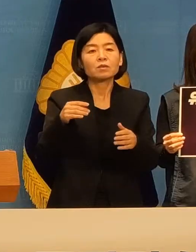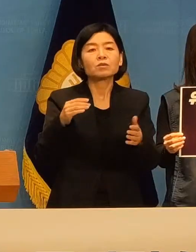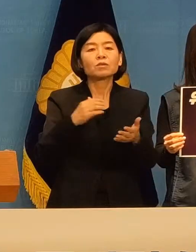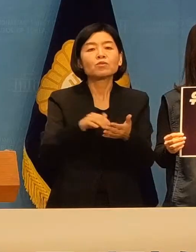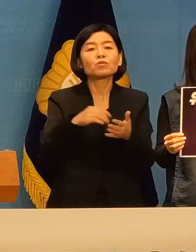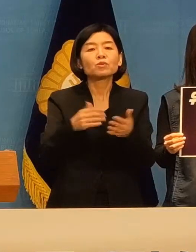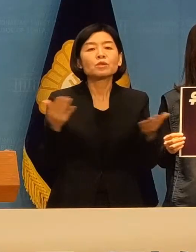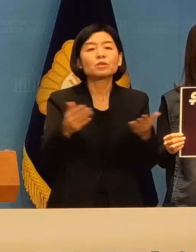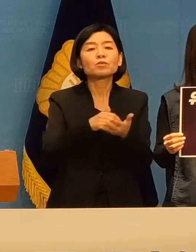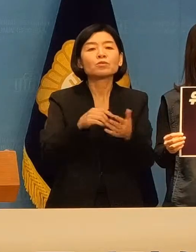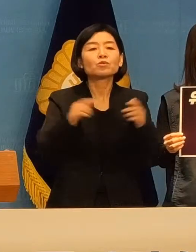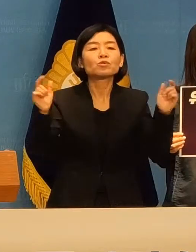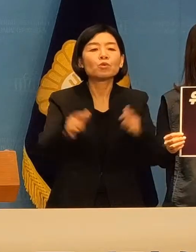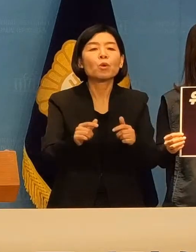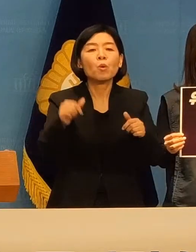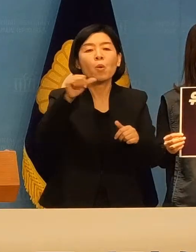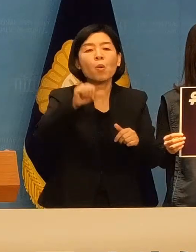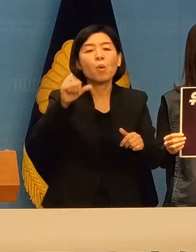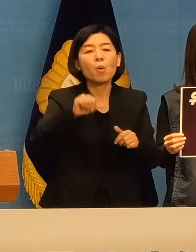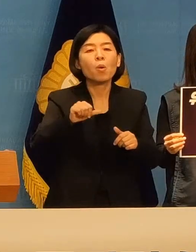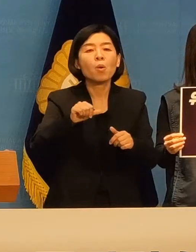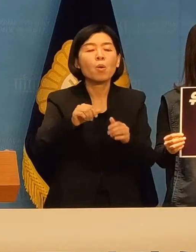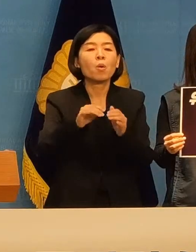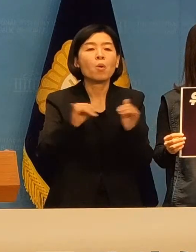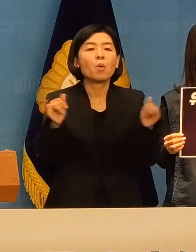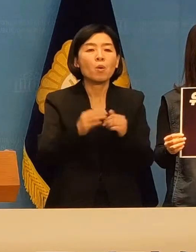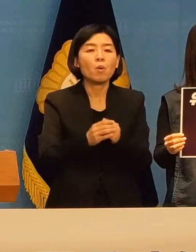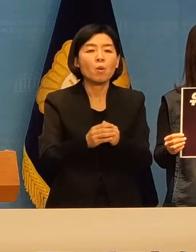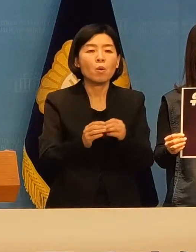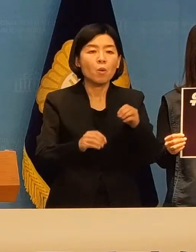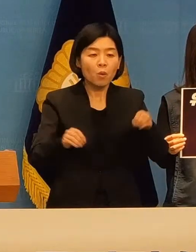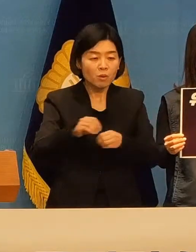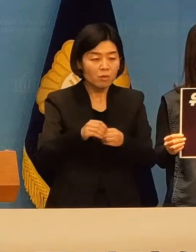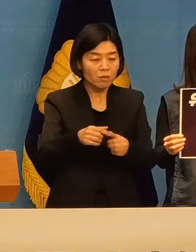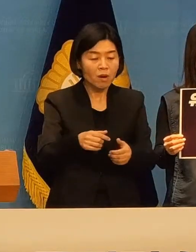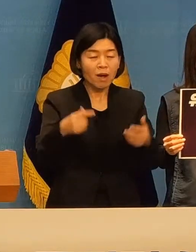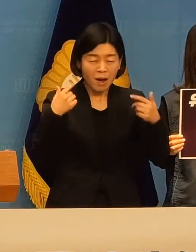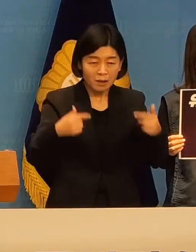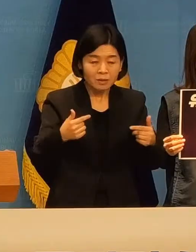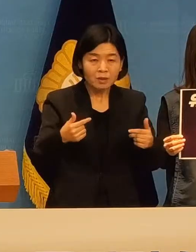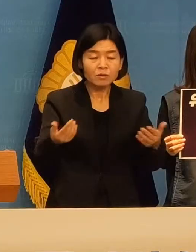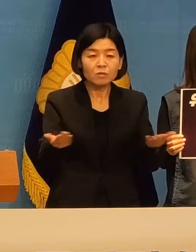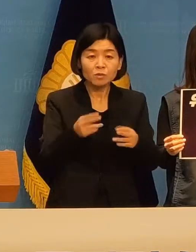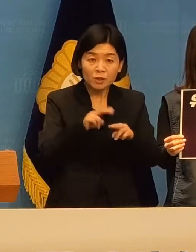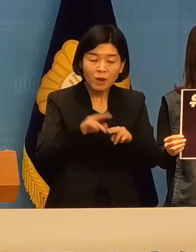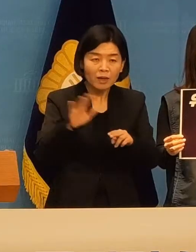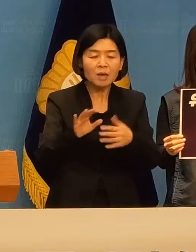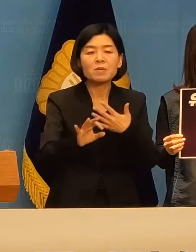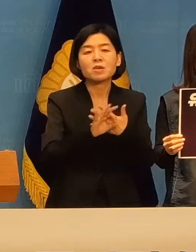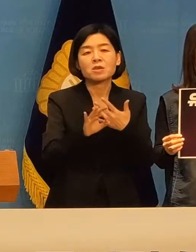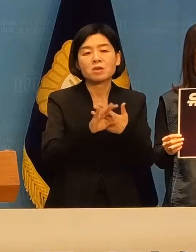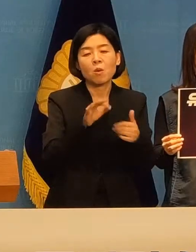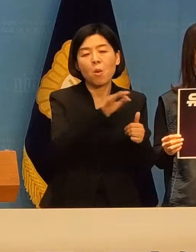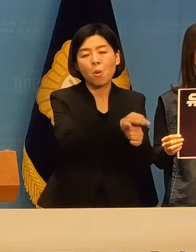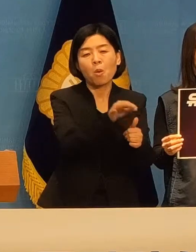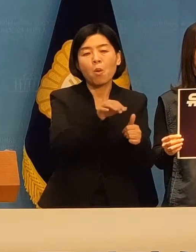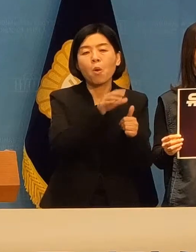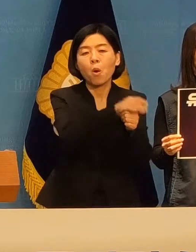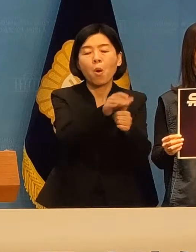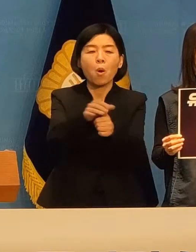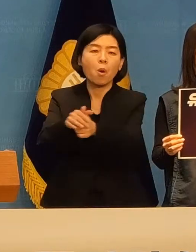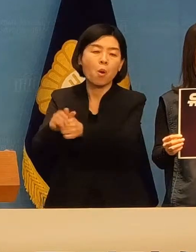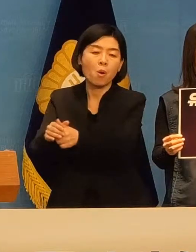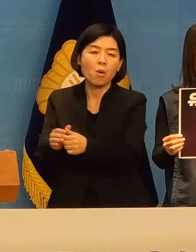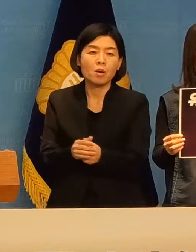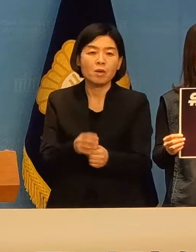필요한 곳에서도 비정규직으로 채우며 고용의 질도 떨어지고 있습니다. 현재 이마트 전체 사원